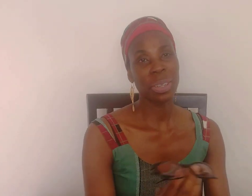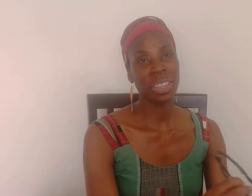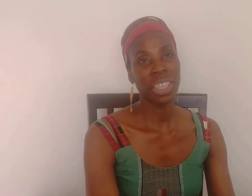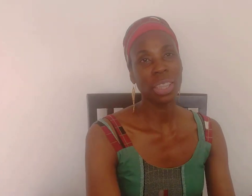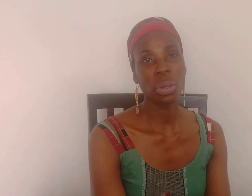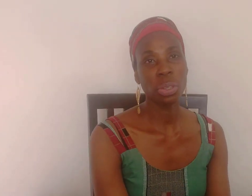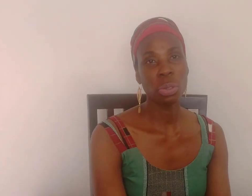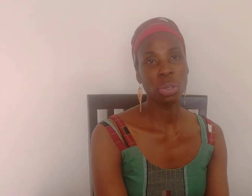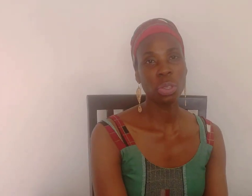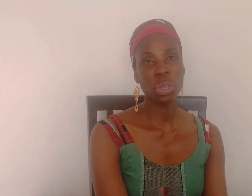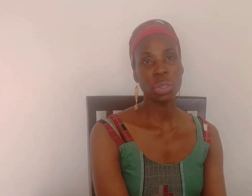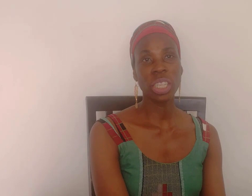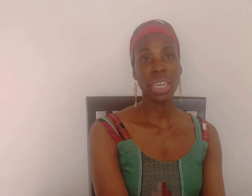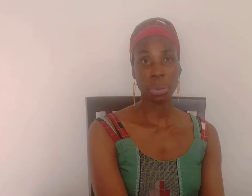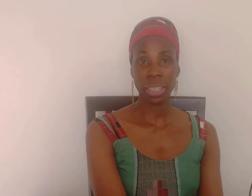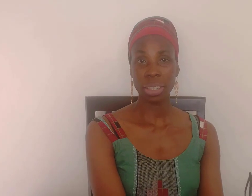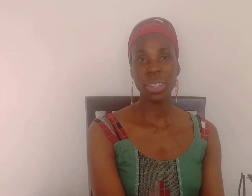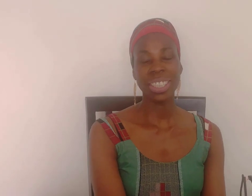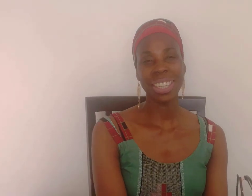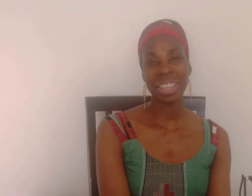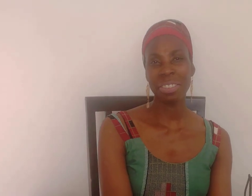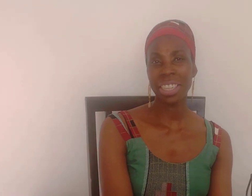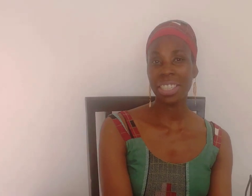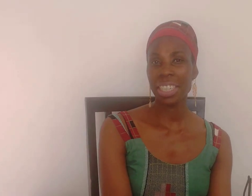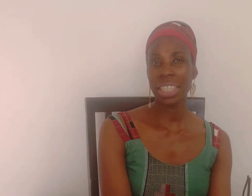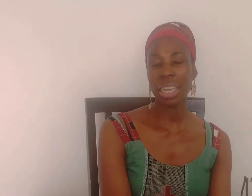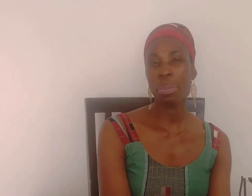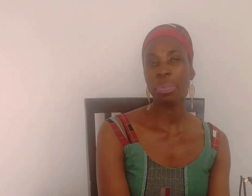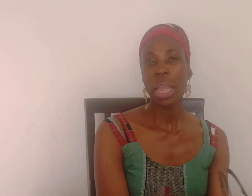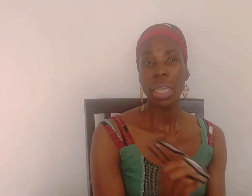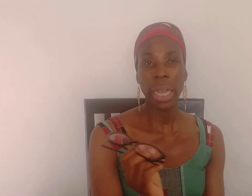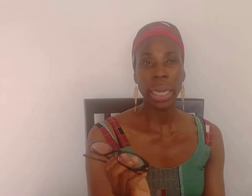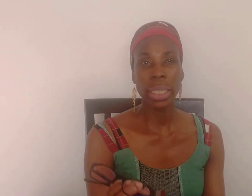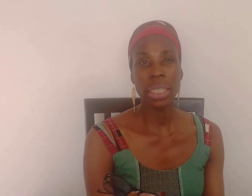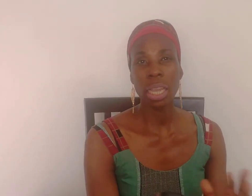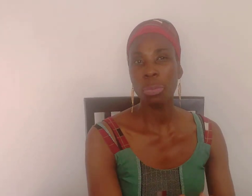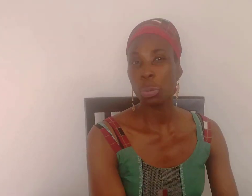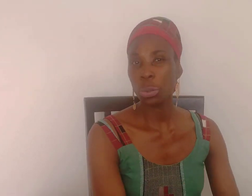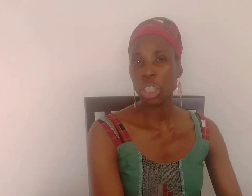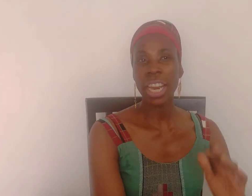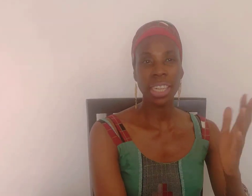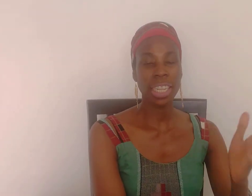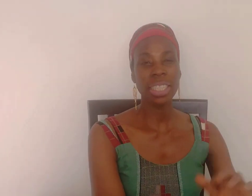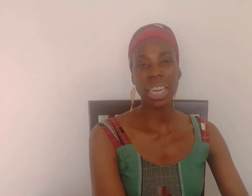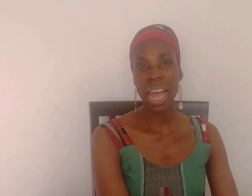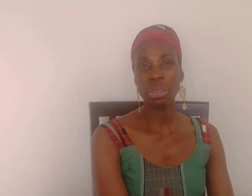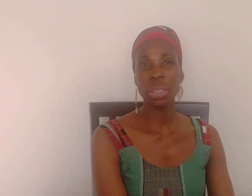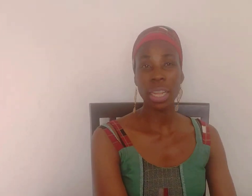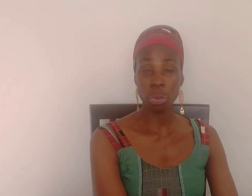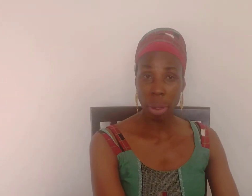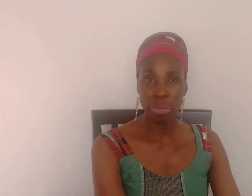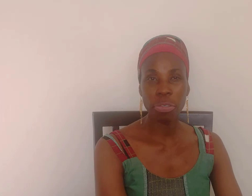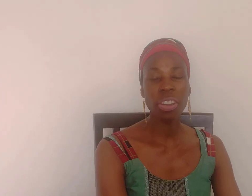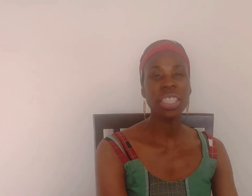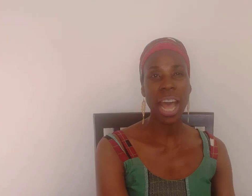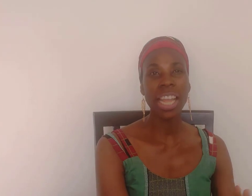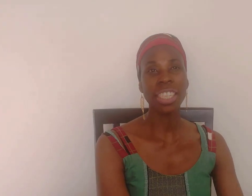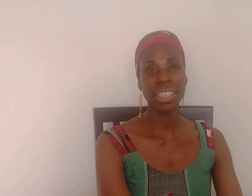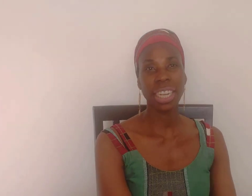Saudações a todos os nossos telespectadores da TV Tisca e agradecemos por estarem desse lado dando uma força a este